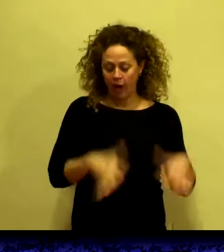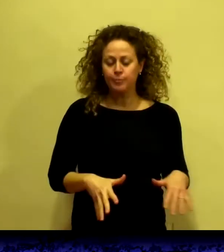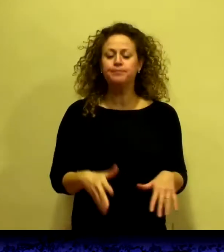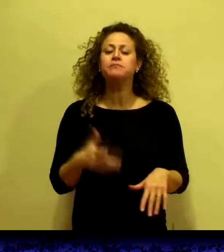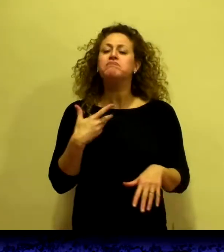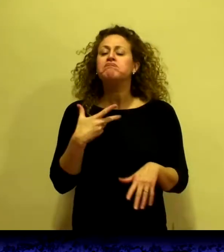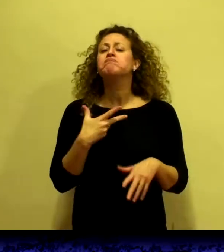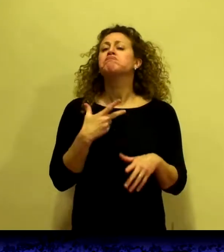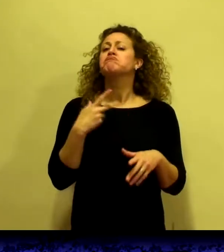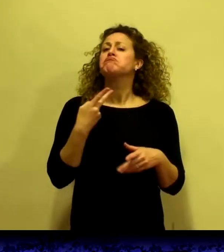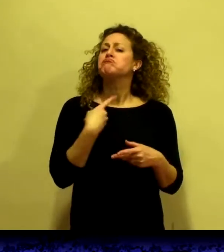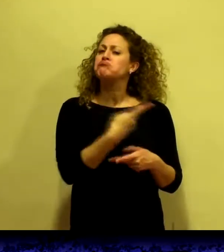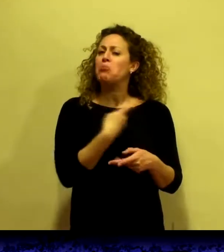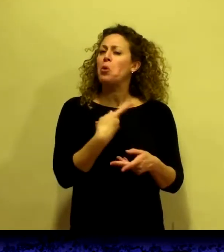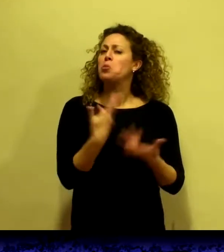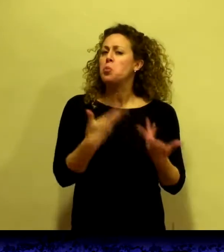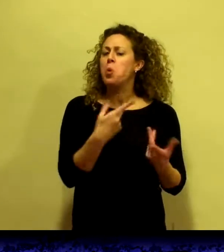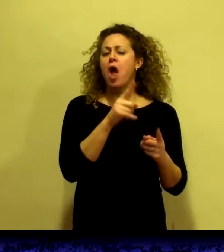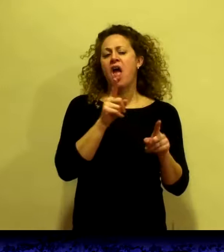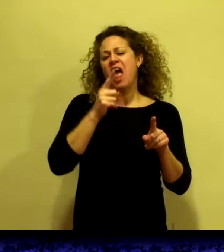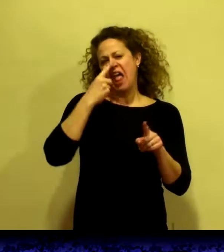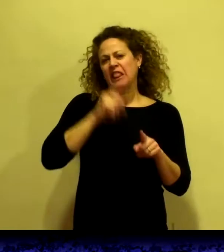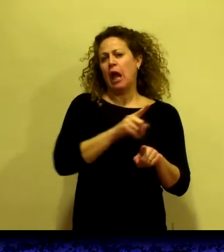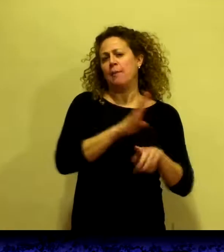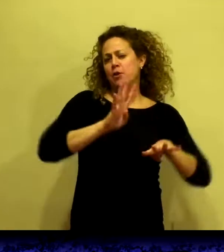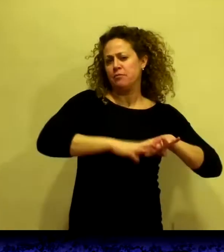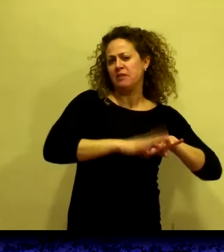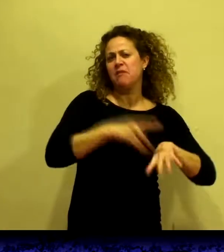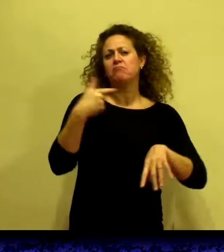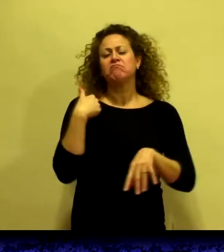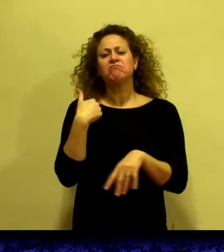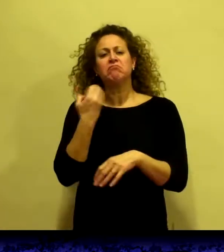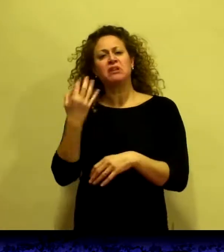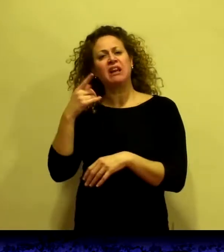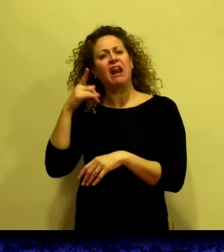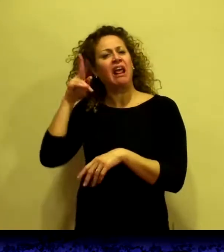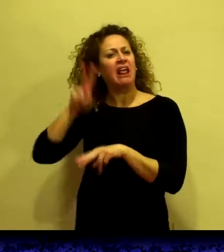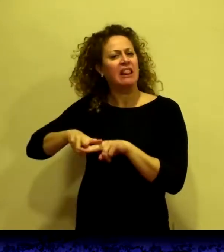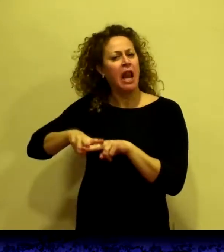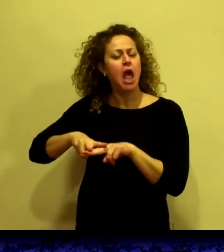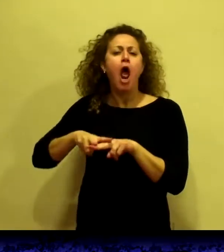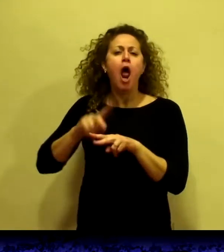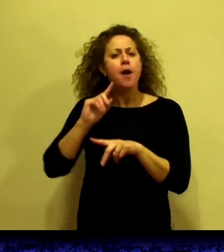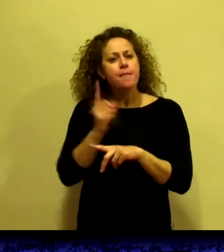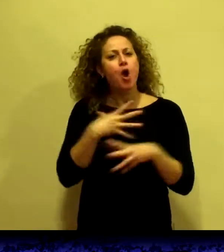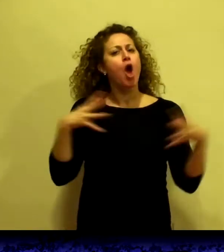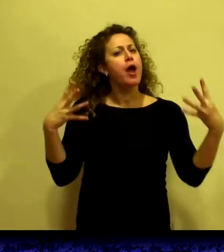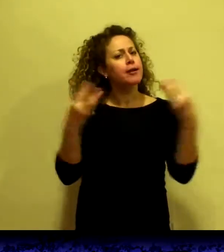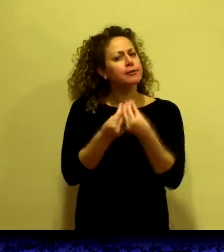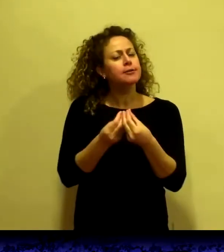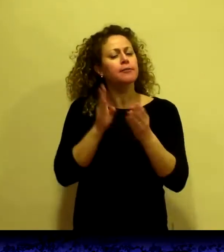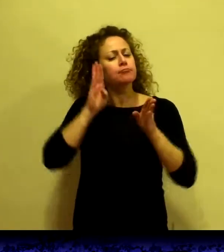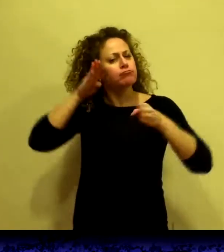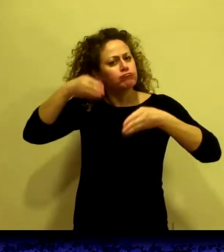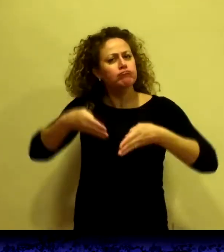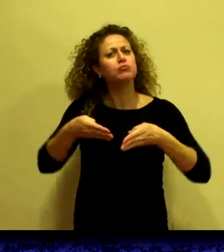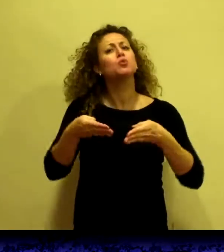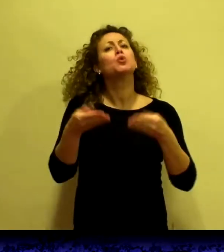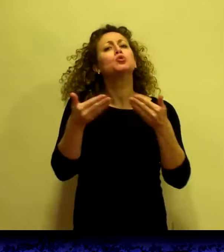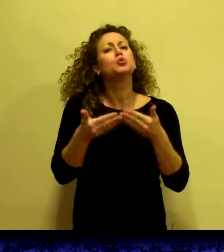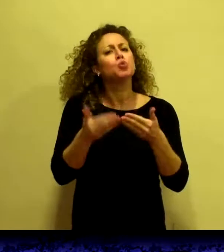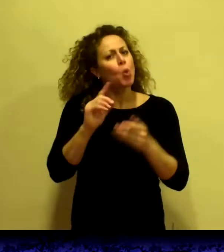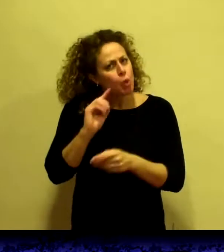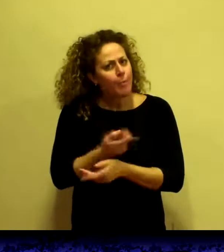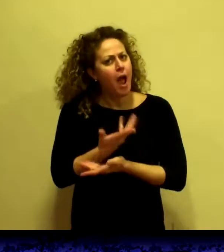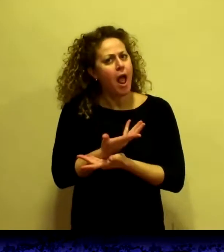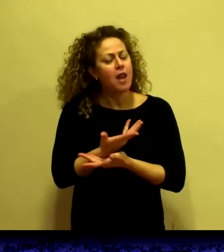perché non dedicarci alle ripetizioni, allo studio in modo più sistematico? Già, molto. Quindi